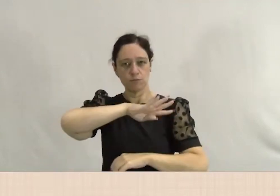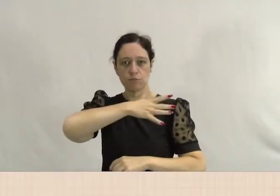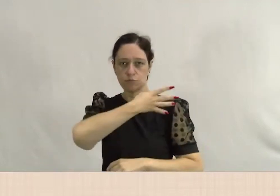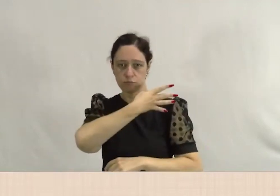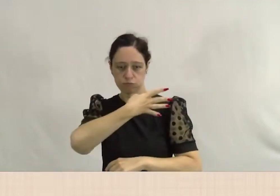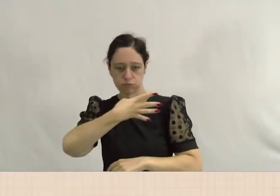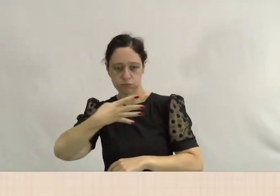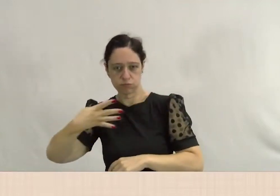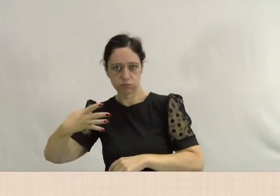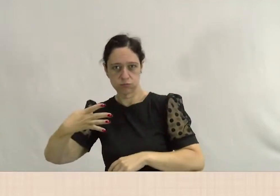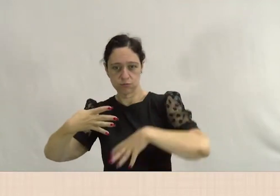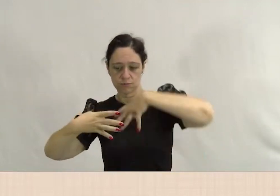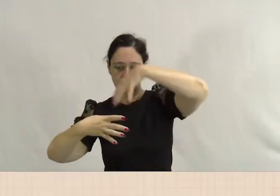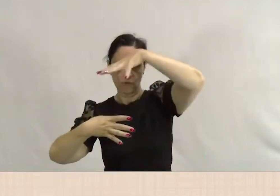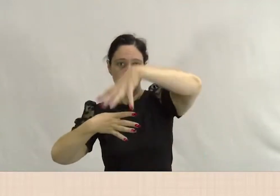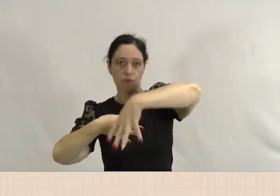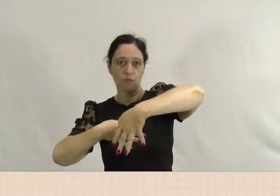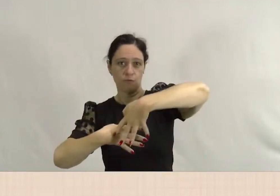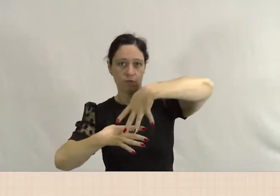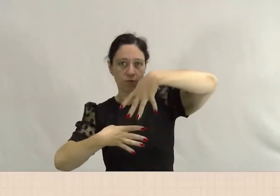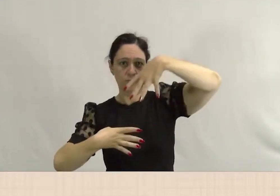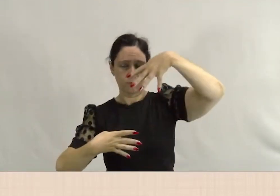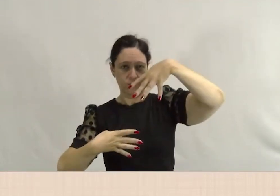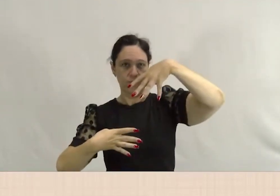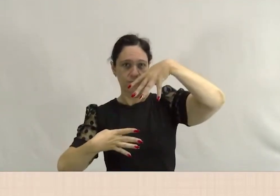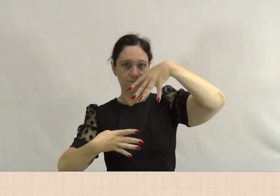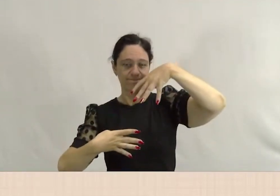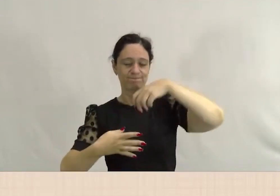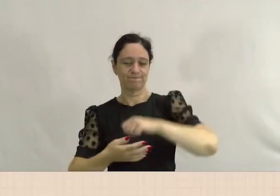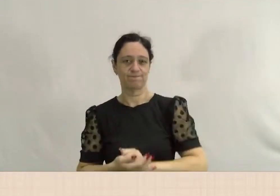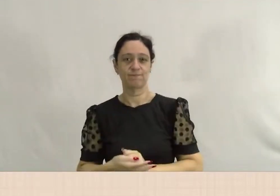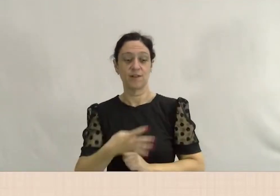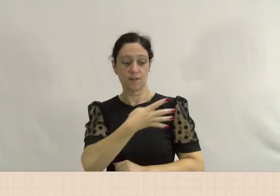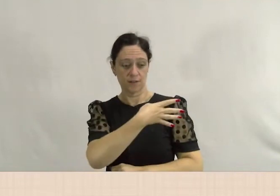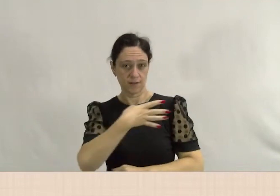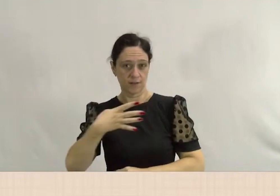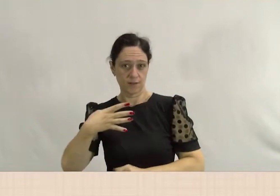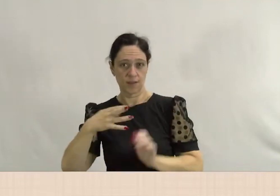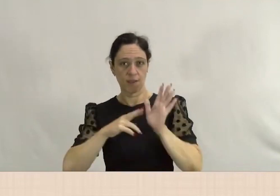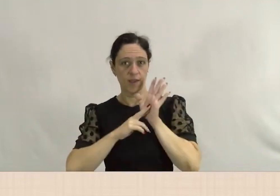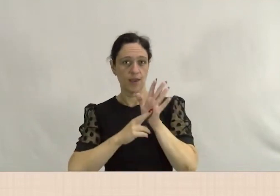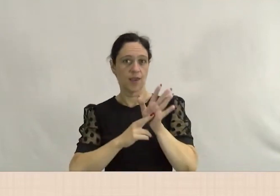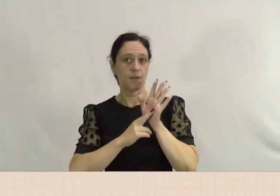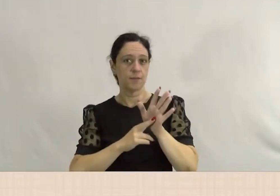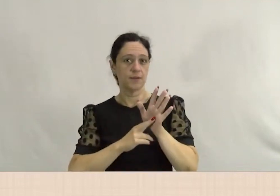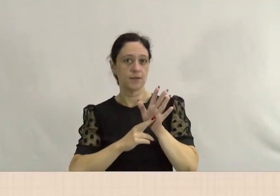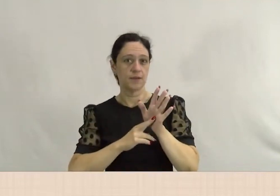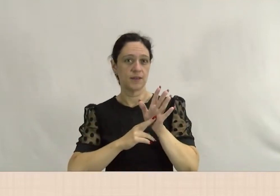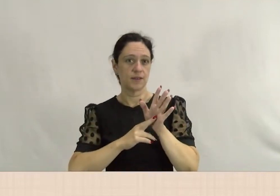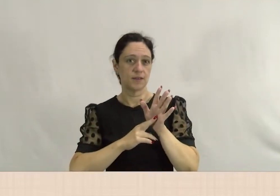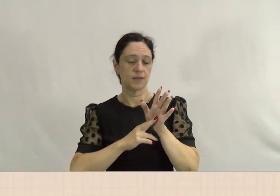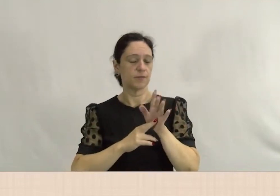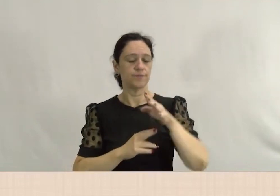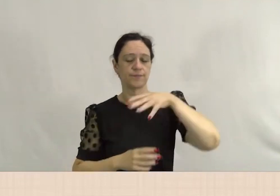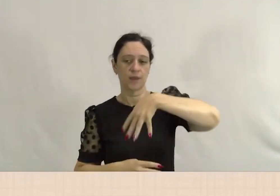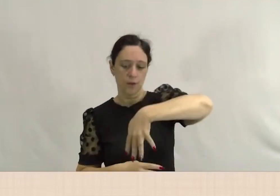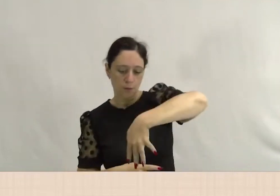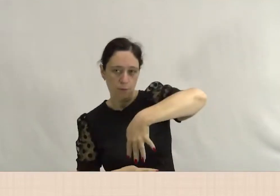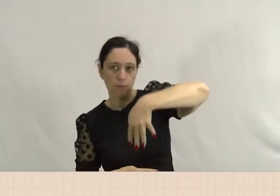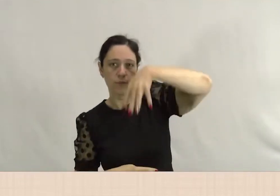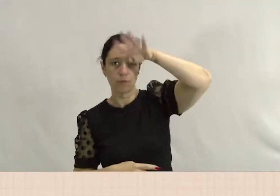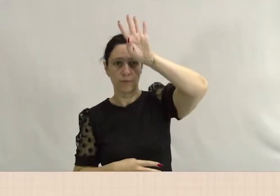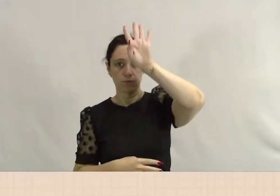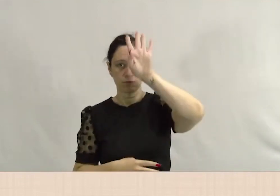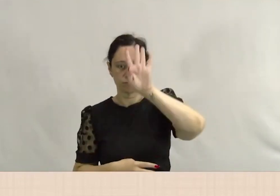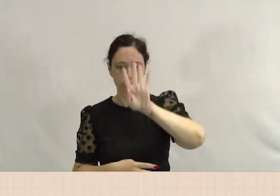verticais, a urdidura que representa o amor de Deus que vem lá de cima, lá do céu